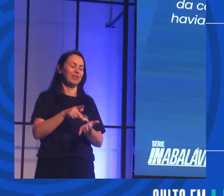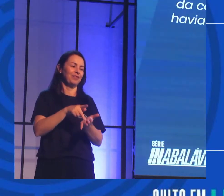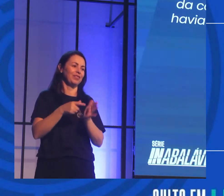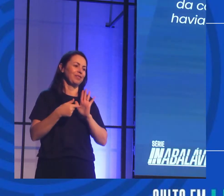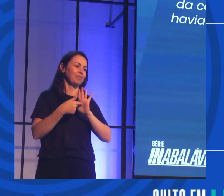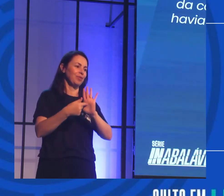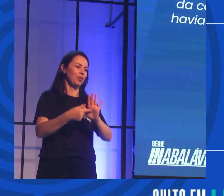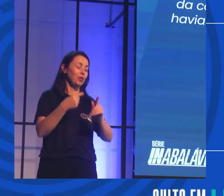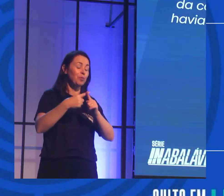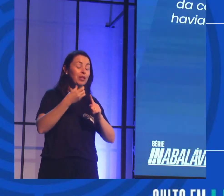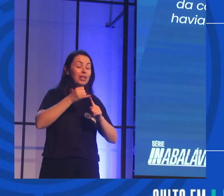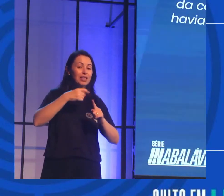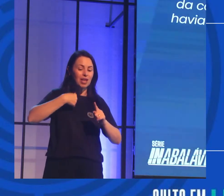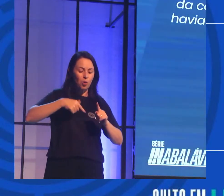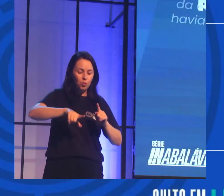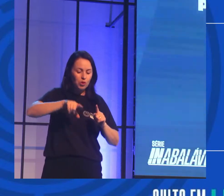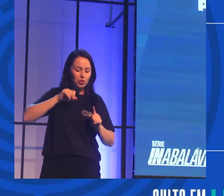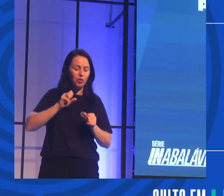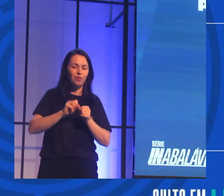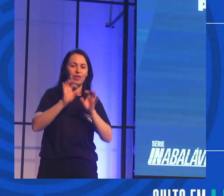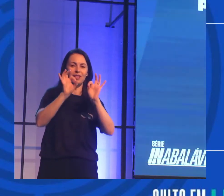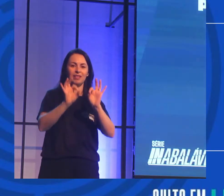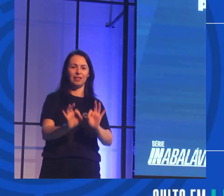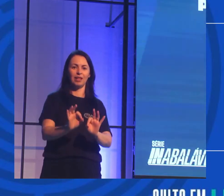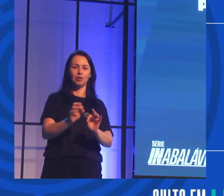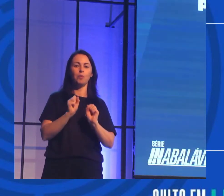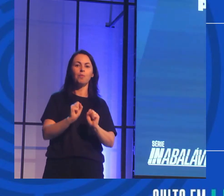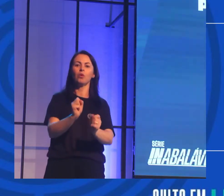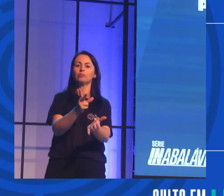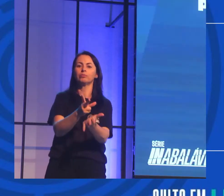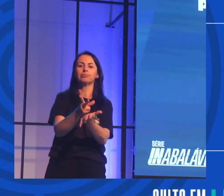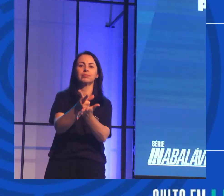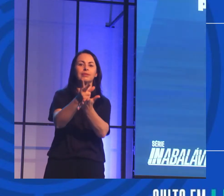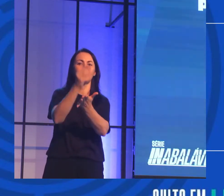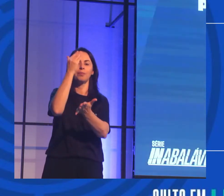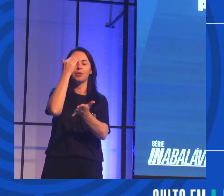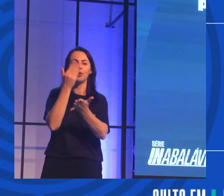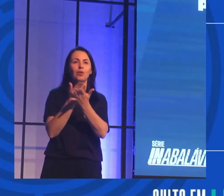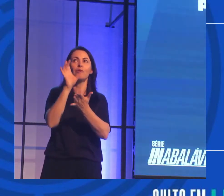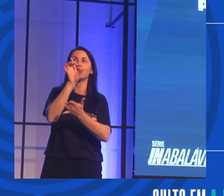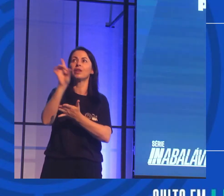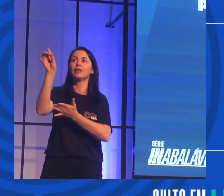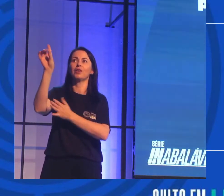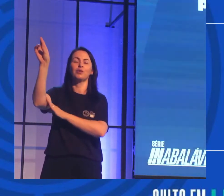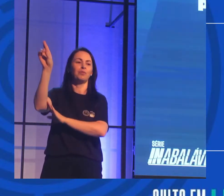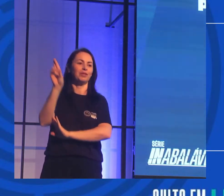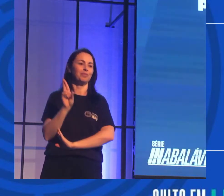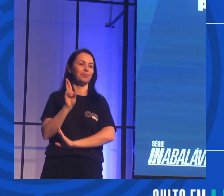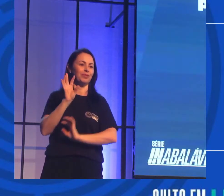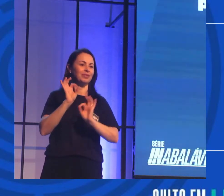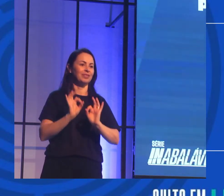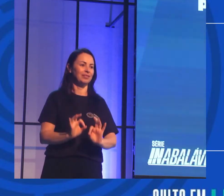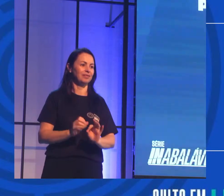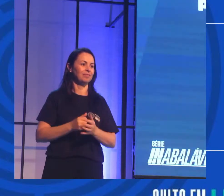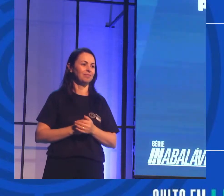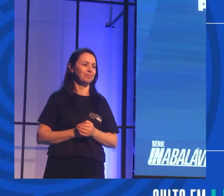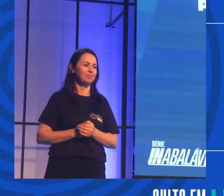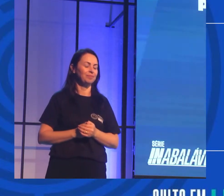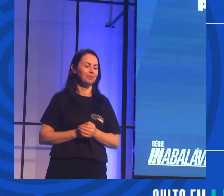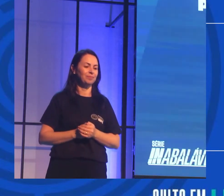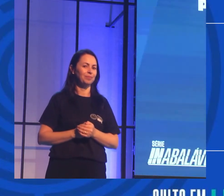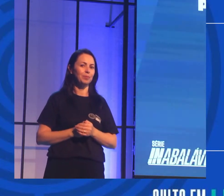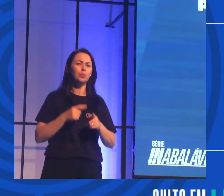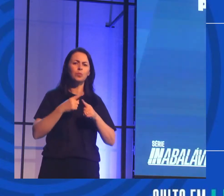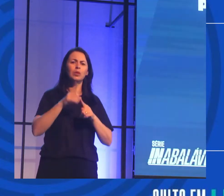que é certo, você pode sempre confiar em Deus para os resultados, apesar do ataque. Gente,